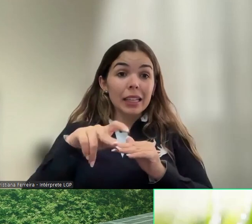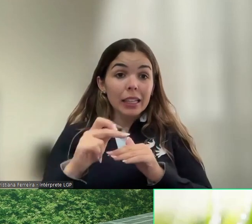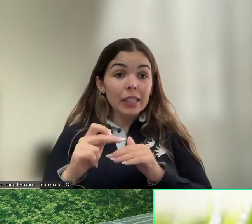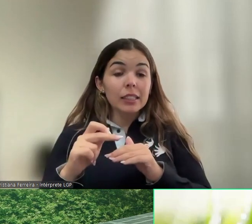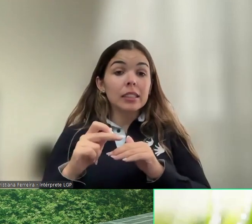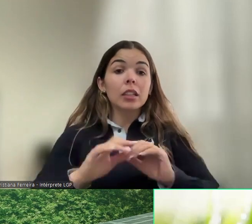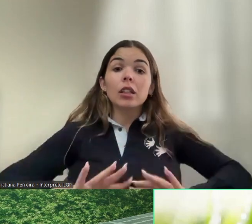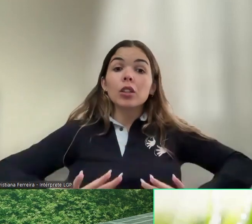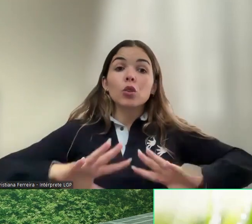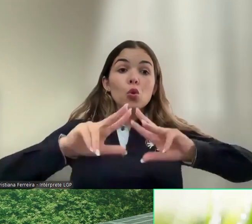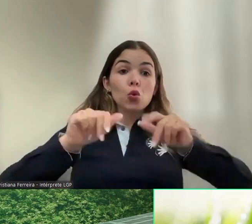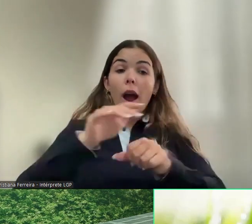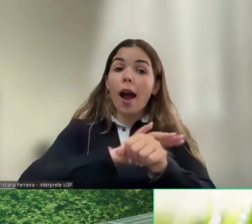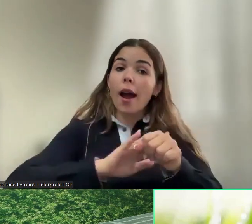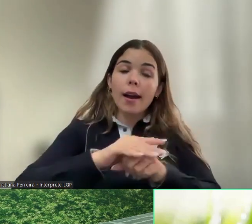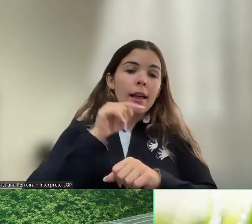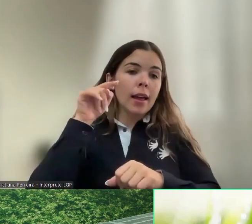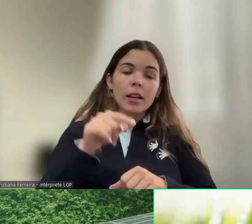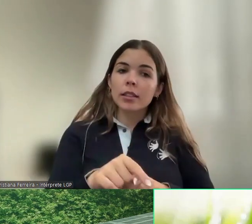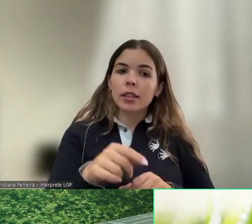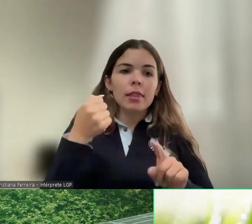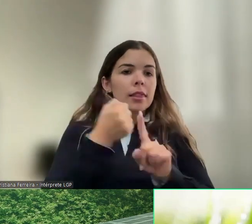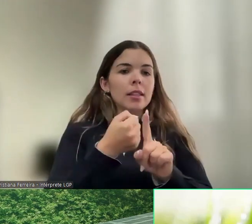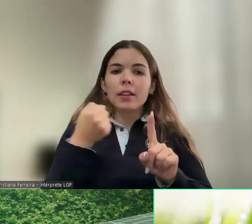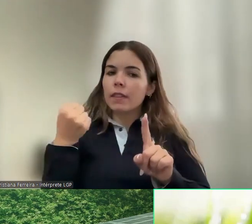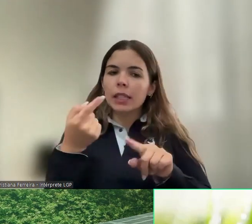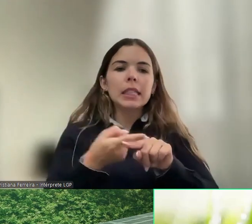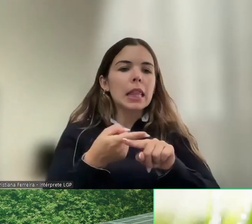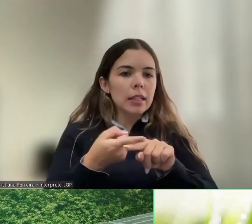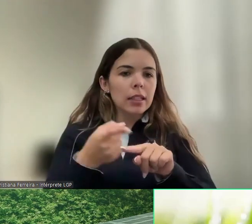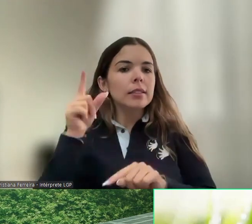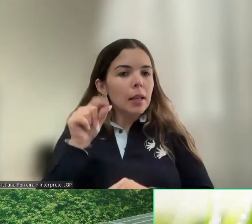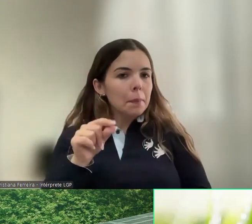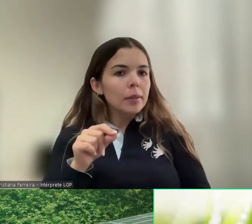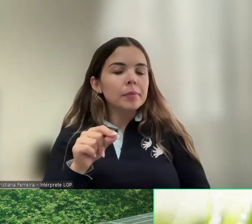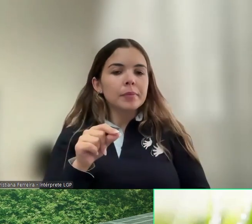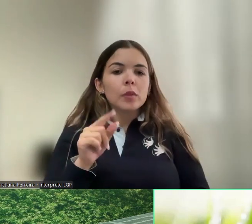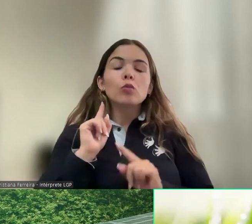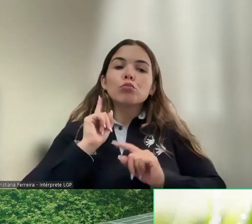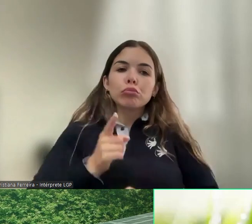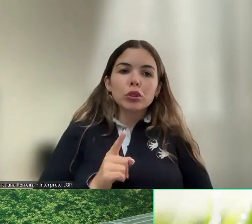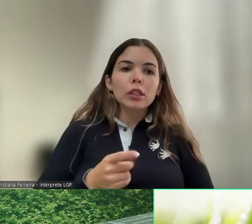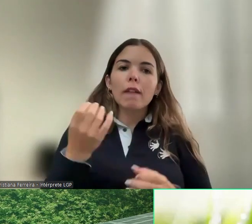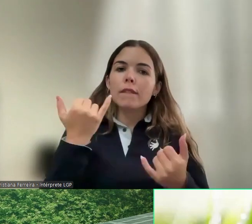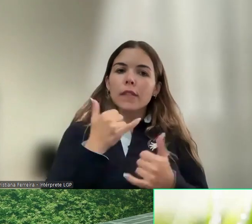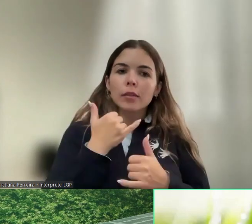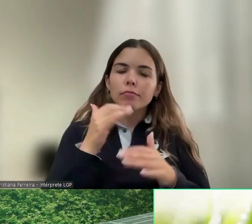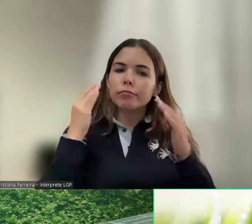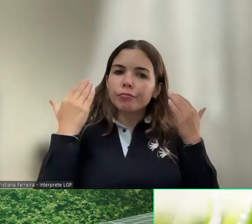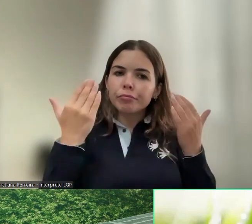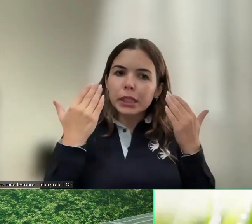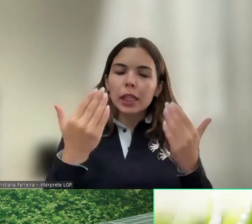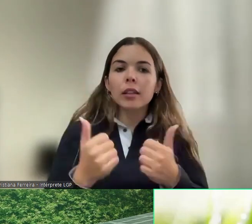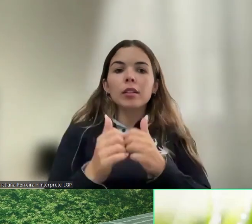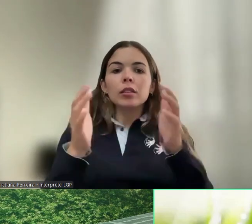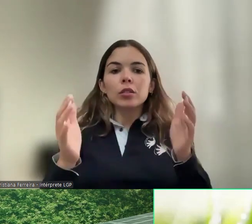vindo a desenvolver nesta área extremamente desafiante, interessante e desafiante, e por isso felicitamos-vos por isso, e foi com